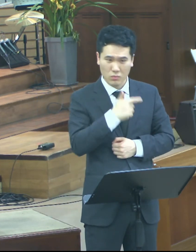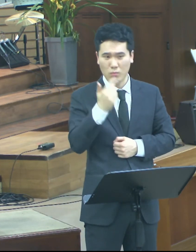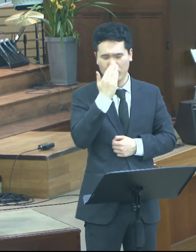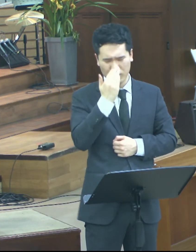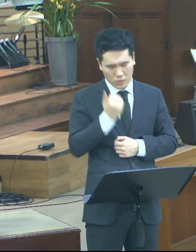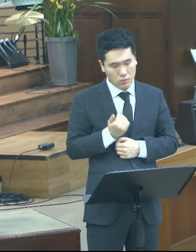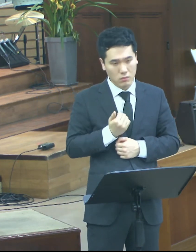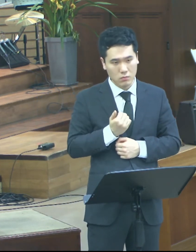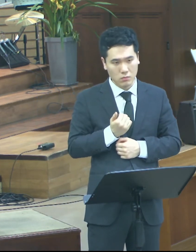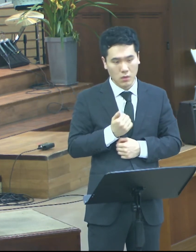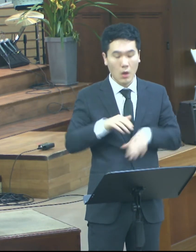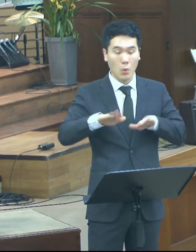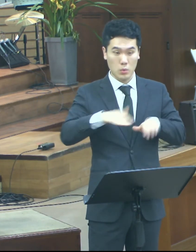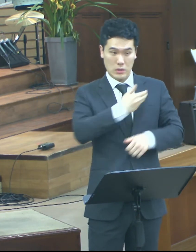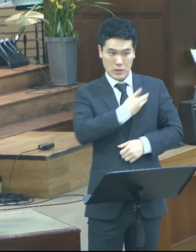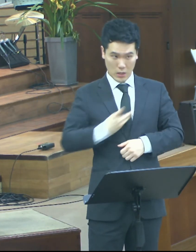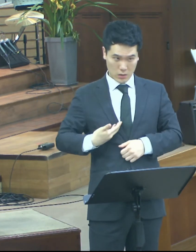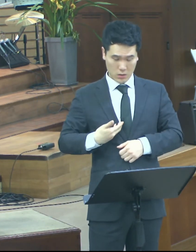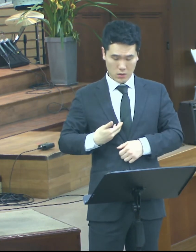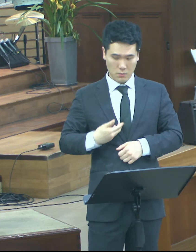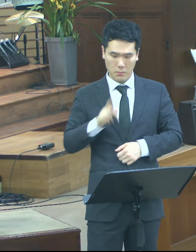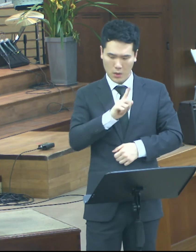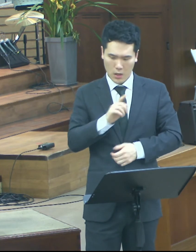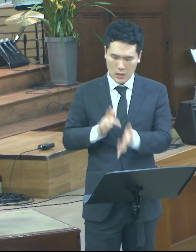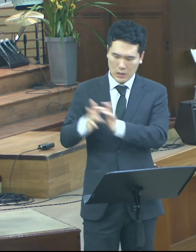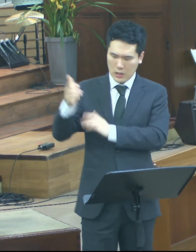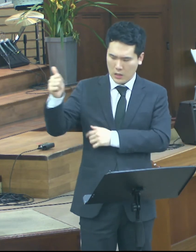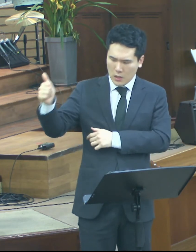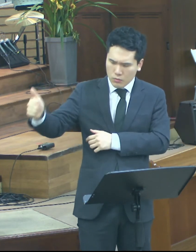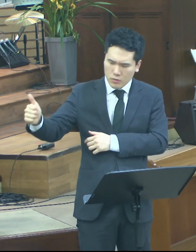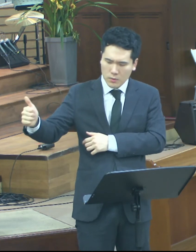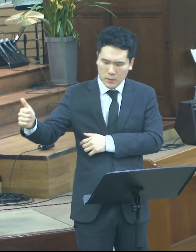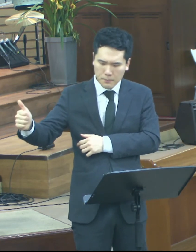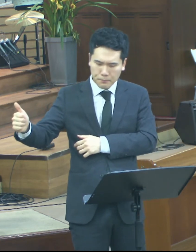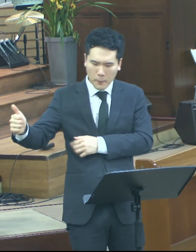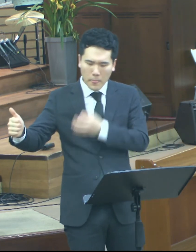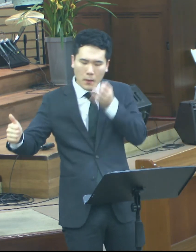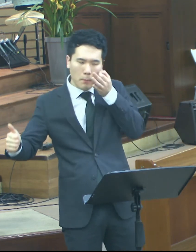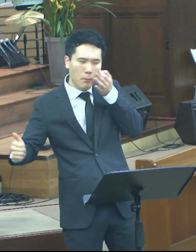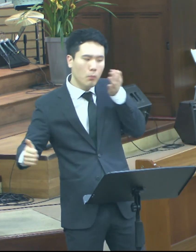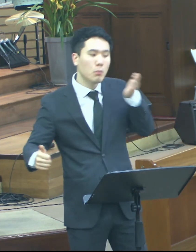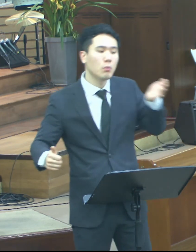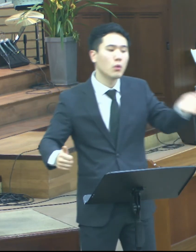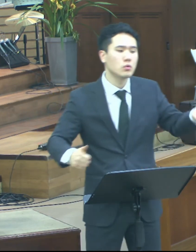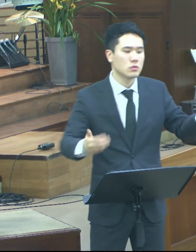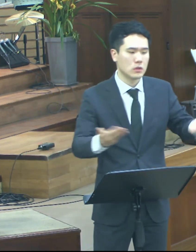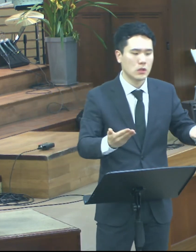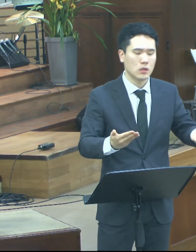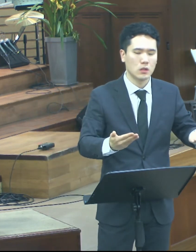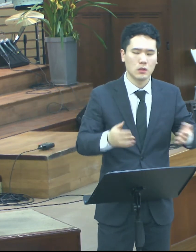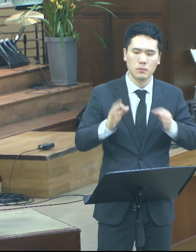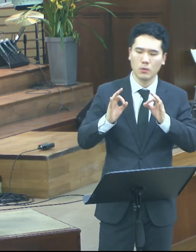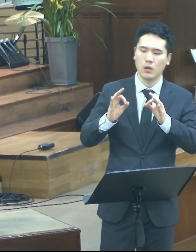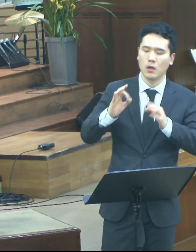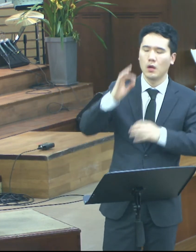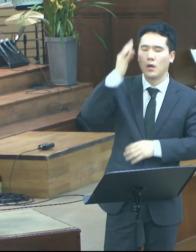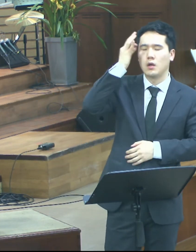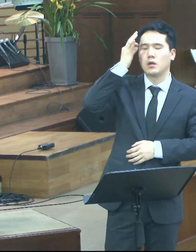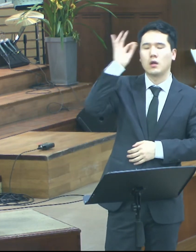오늘 제자들은 예수님이 하고자 하는 의도를 전혀 듣지 못했어요. 그러니까 답답하고 힘든 거예요. 염려가